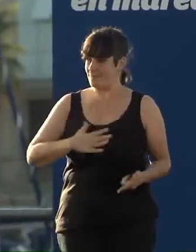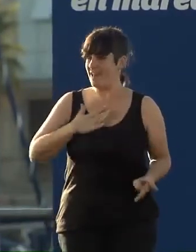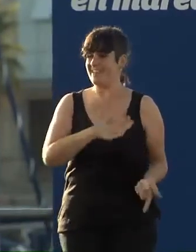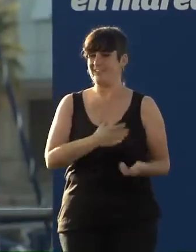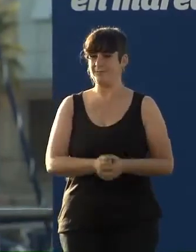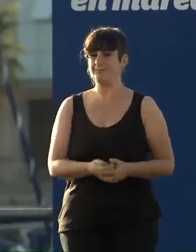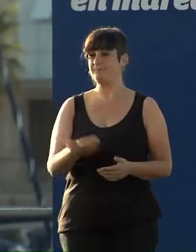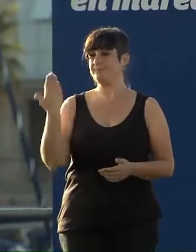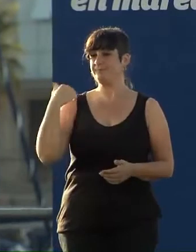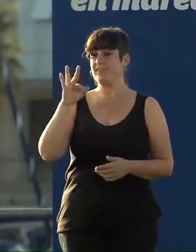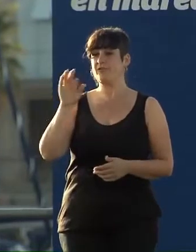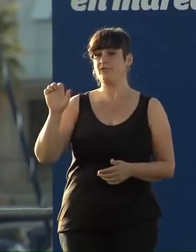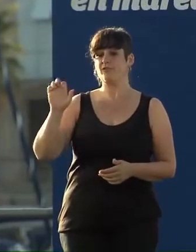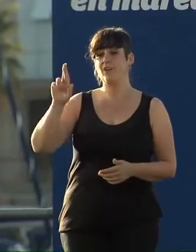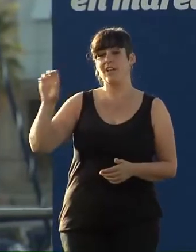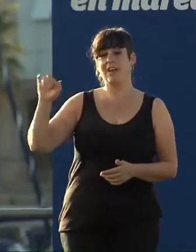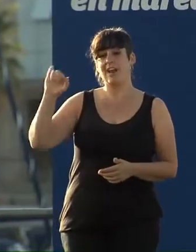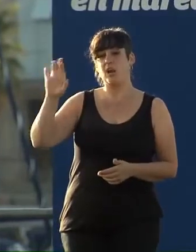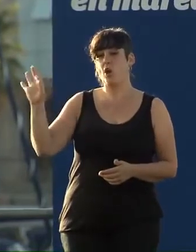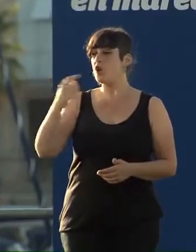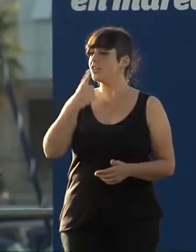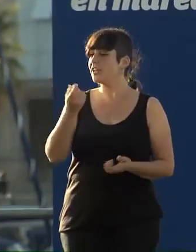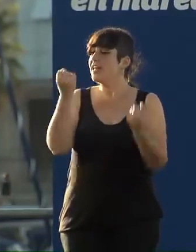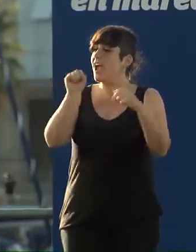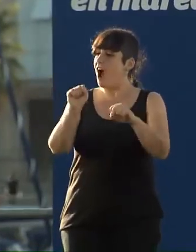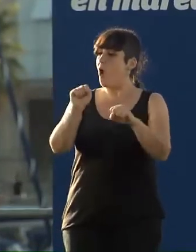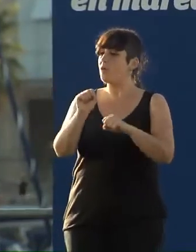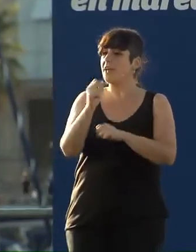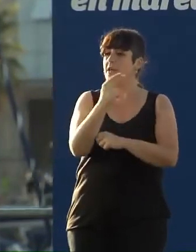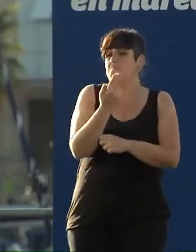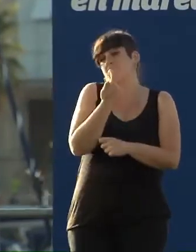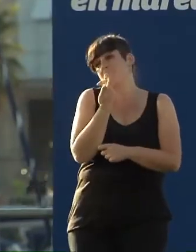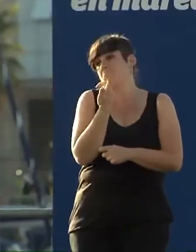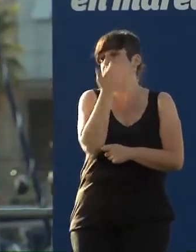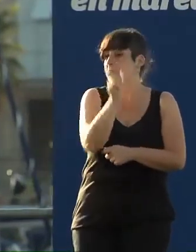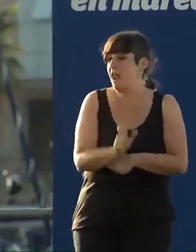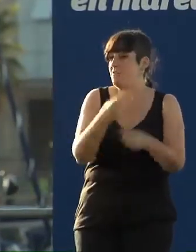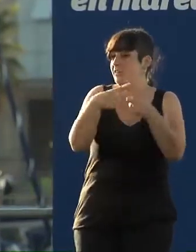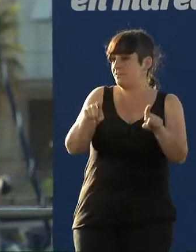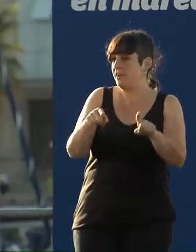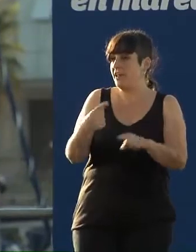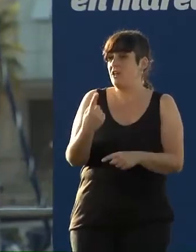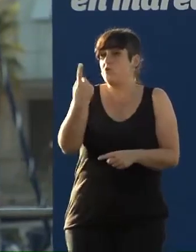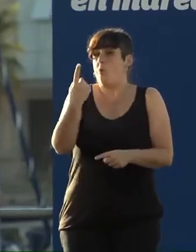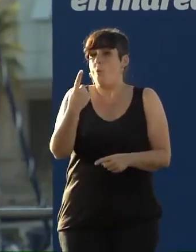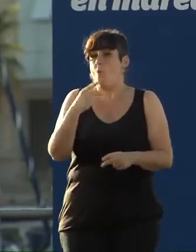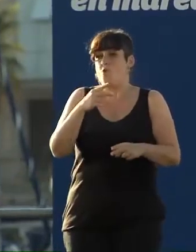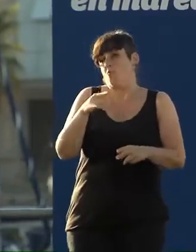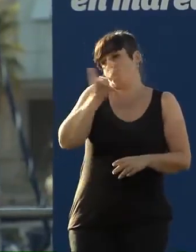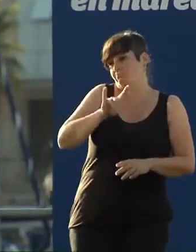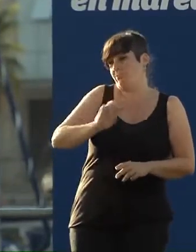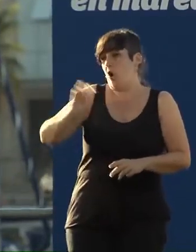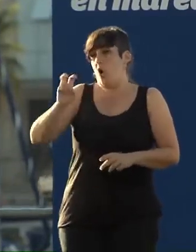ferreiro nuas palabras señ distintas negro blanco con en sendo